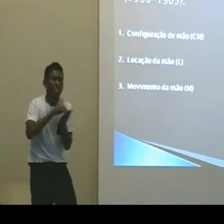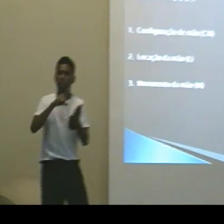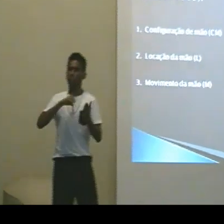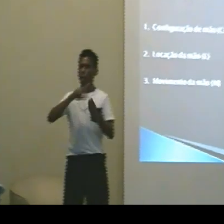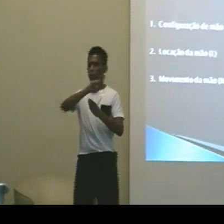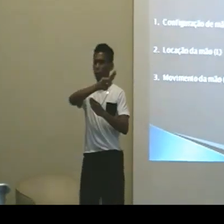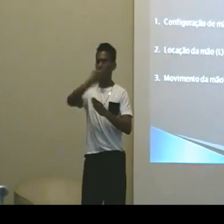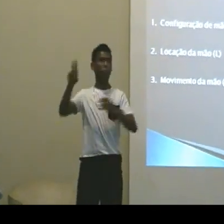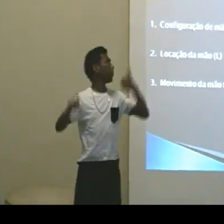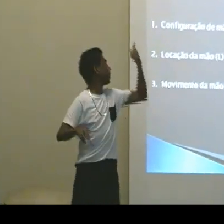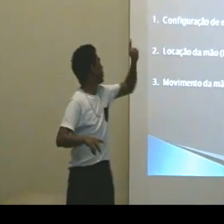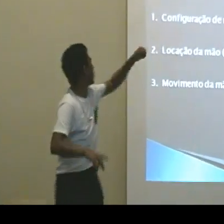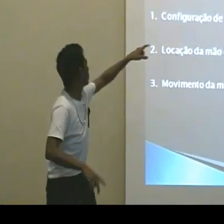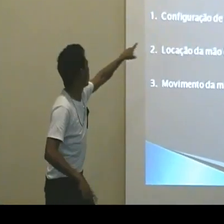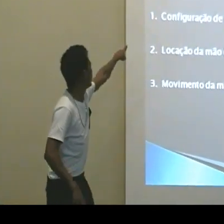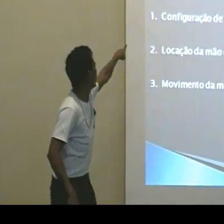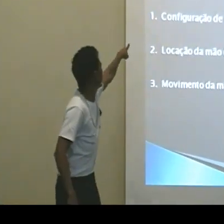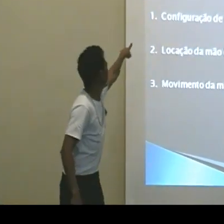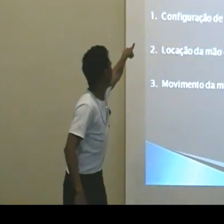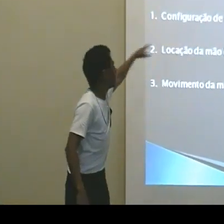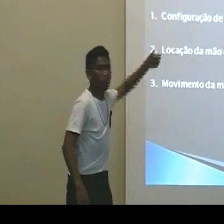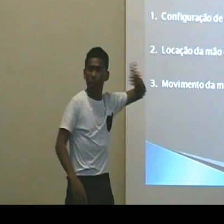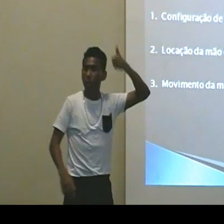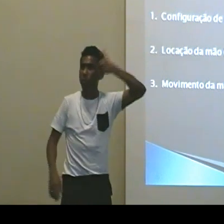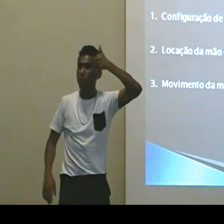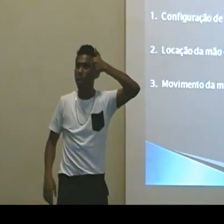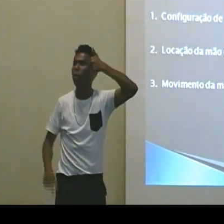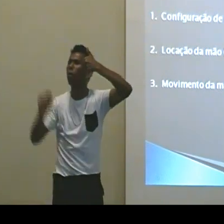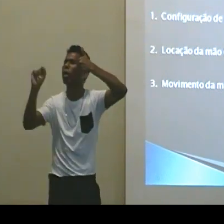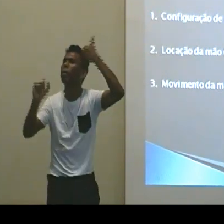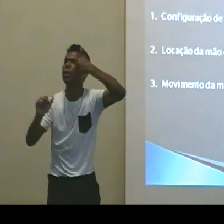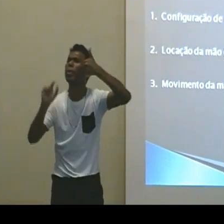surdos em atos de fala na língua de sinais americana,